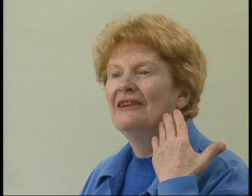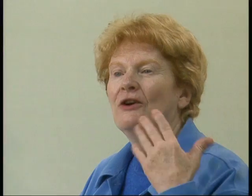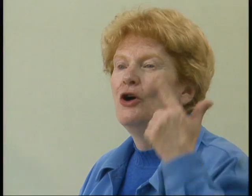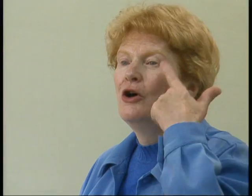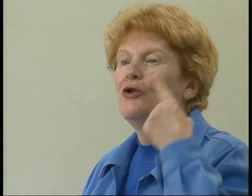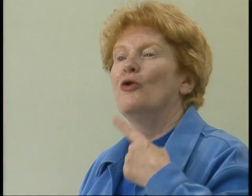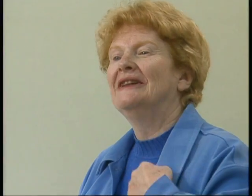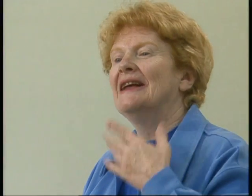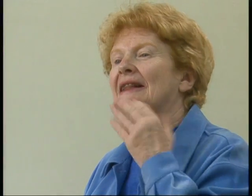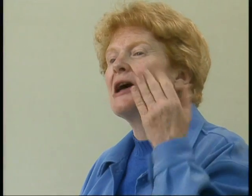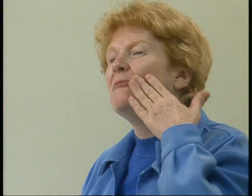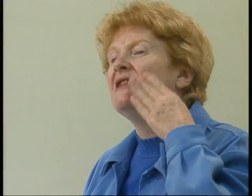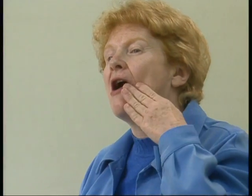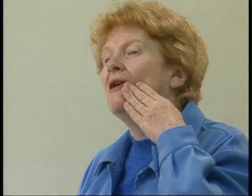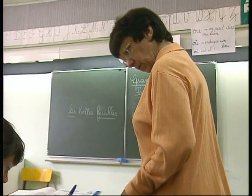Et le déterminant.